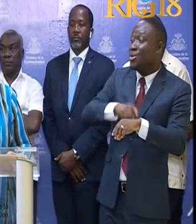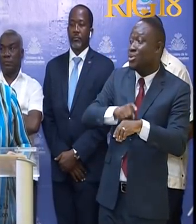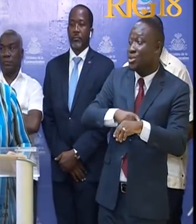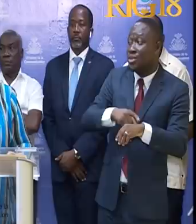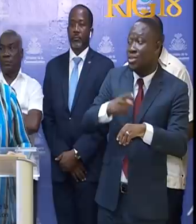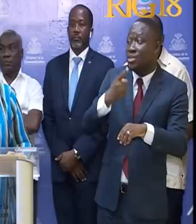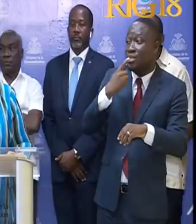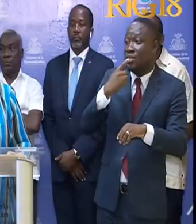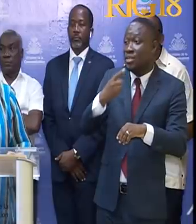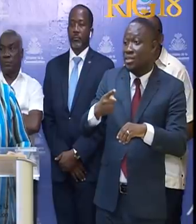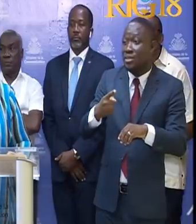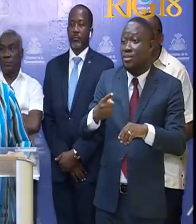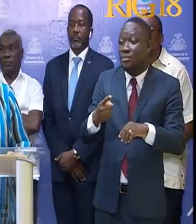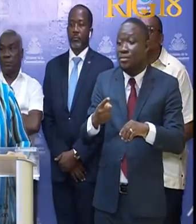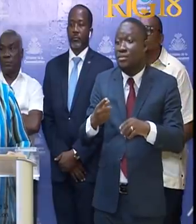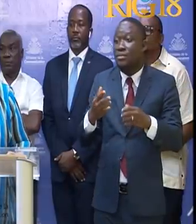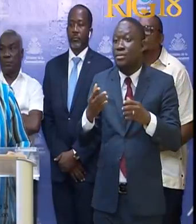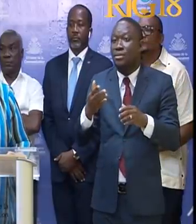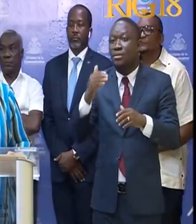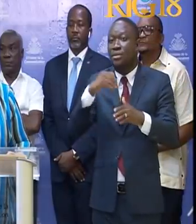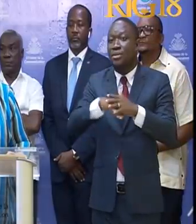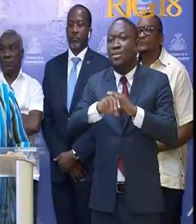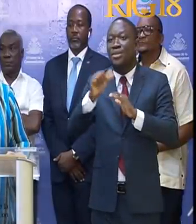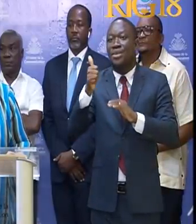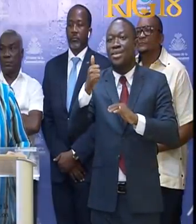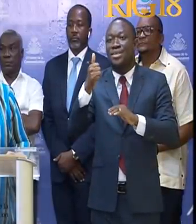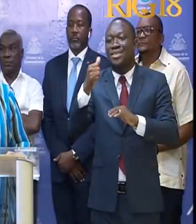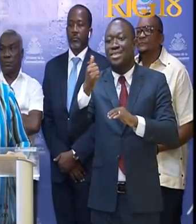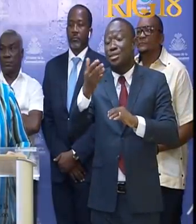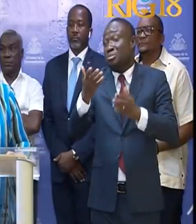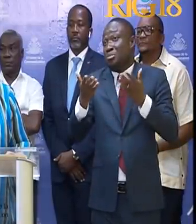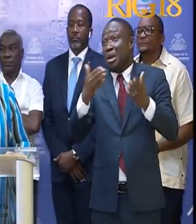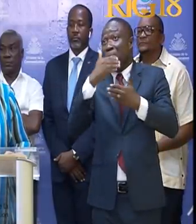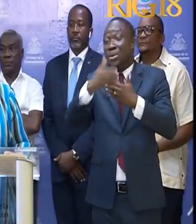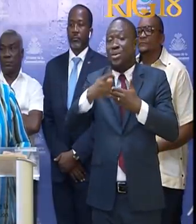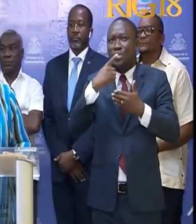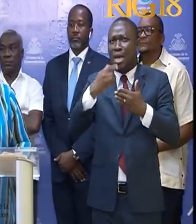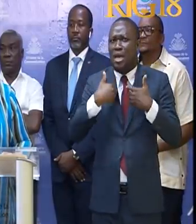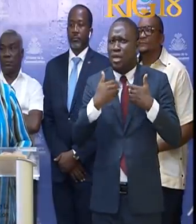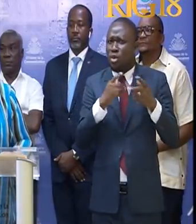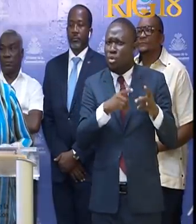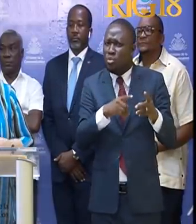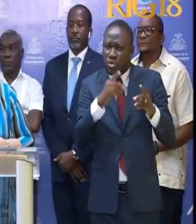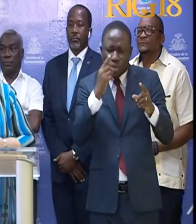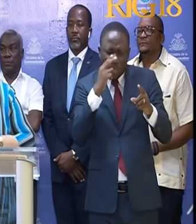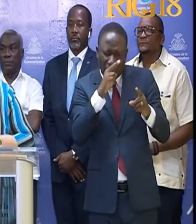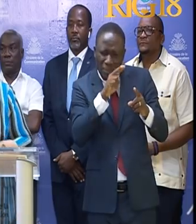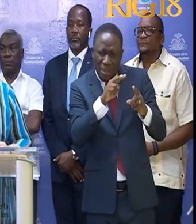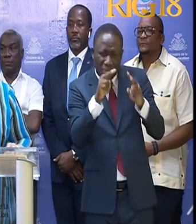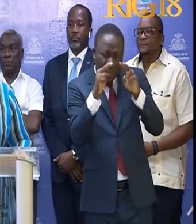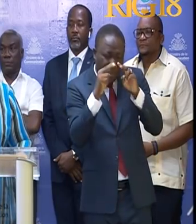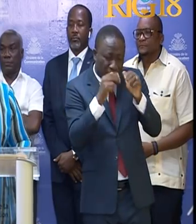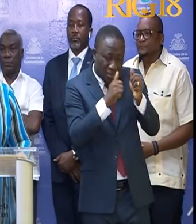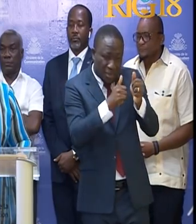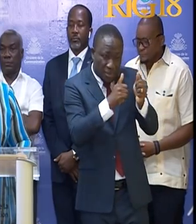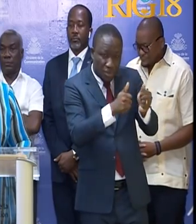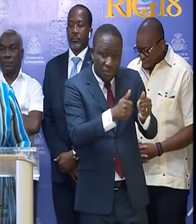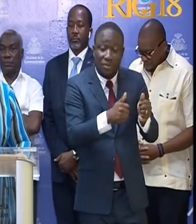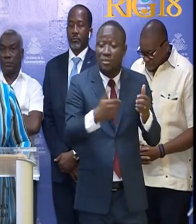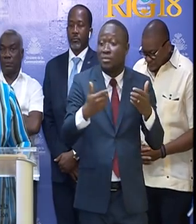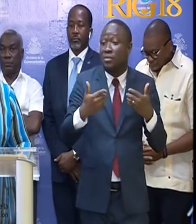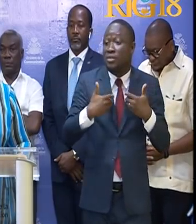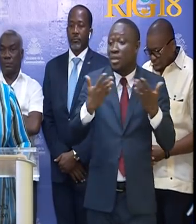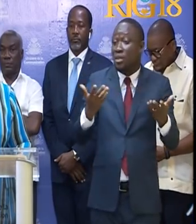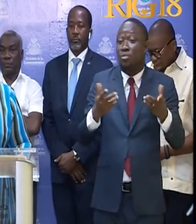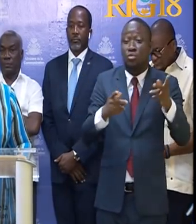suspect mais ça qu'arrivé que dans 10-15 minutes yo relé nous yo dit nous que nous gon cas suspect à ce moment gagnen prélèvement qui pour